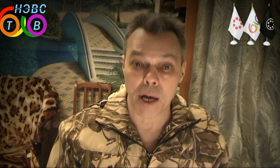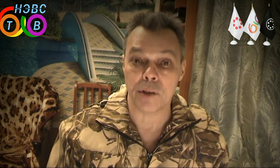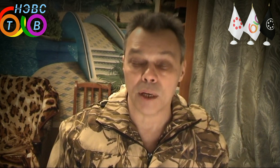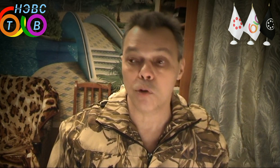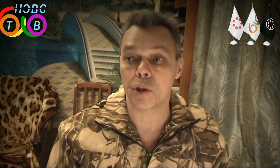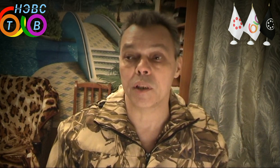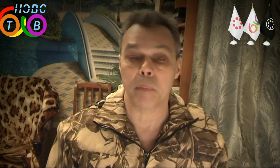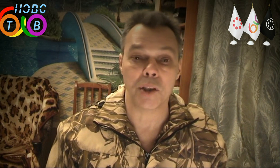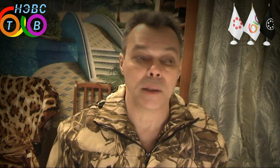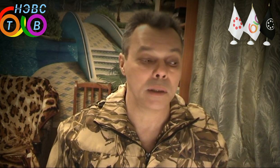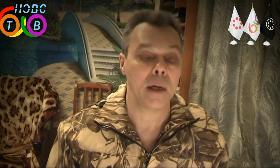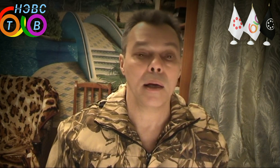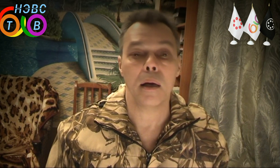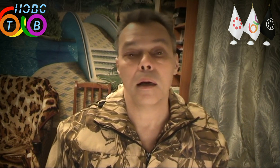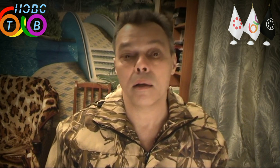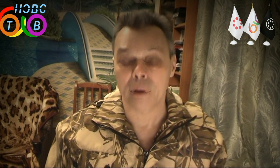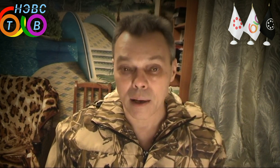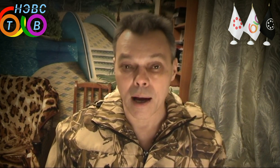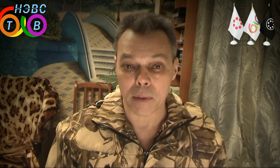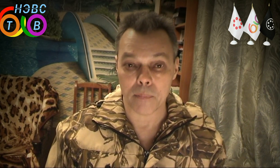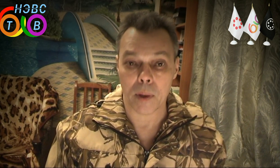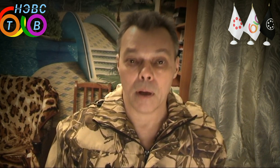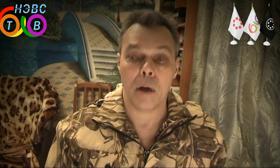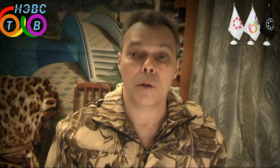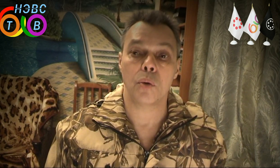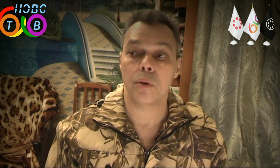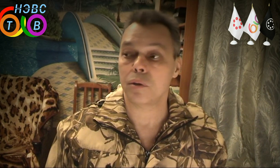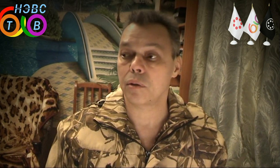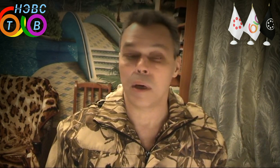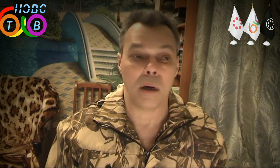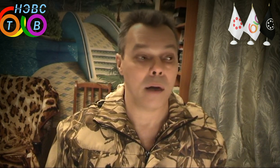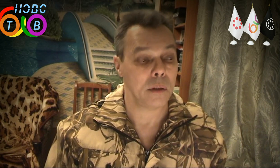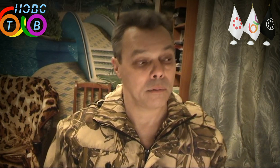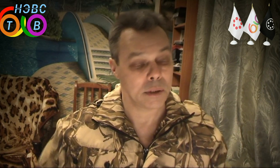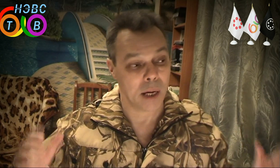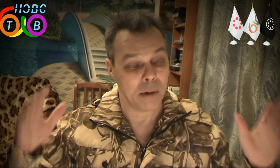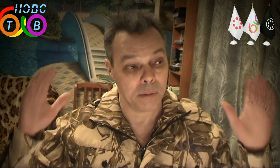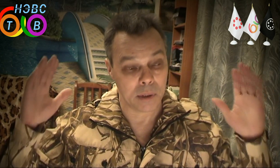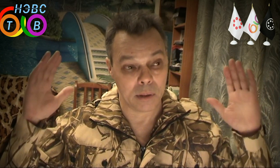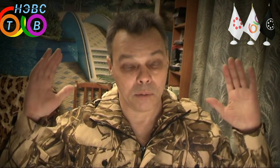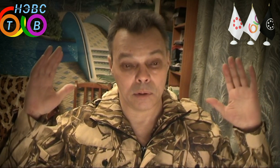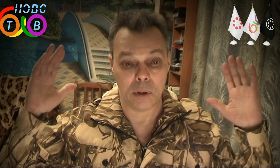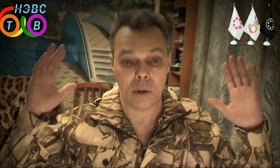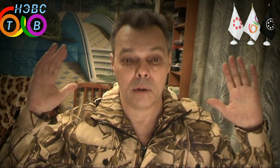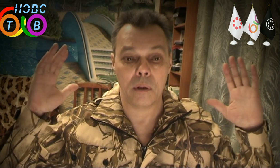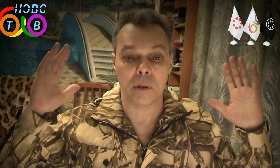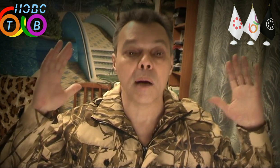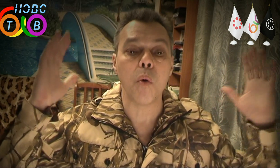очищать девушек, испачканных врагами. То есть они выстраивали вот такие вот